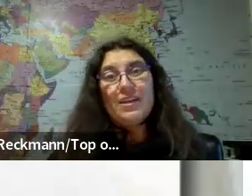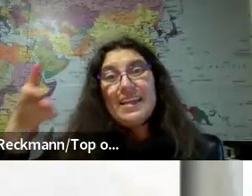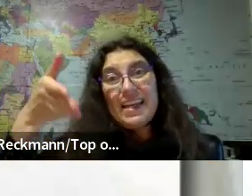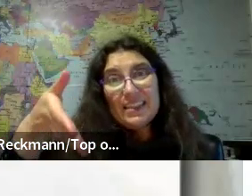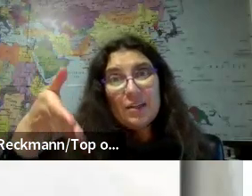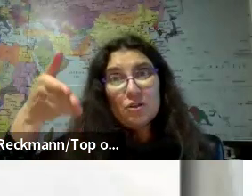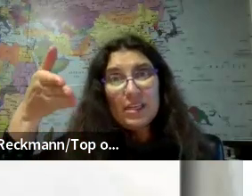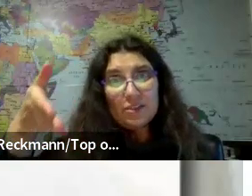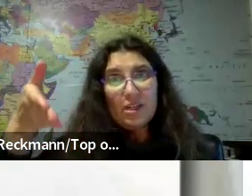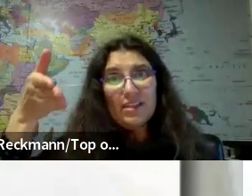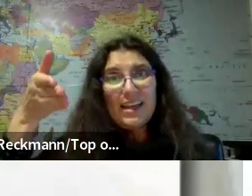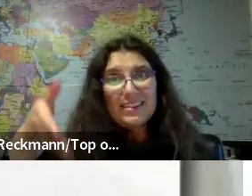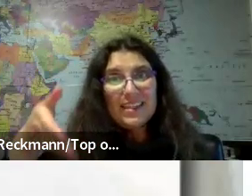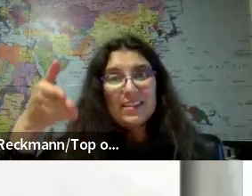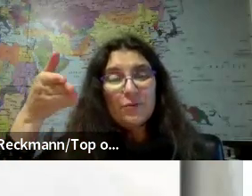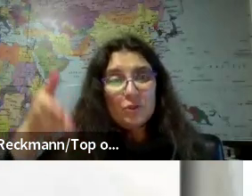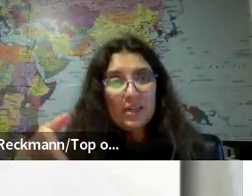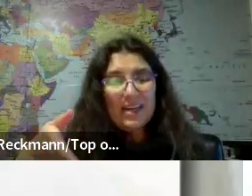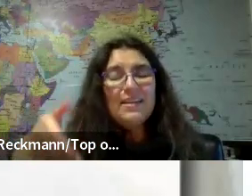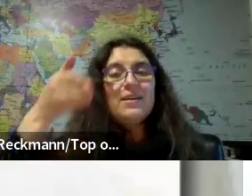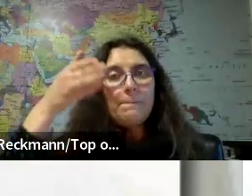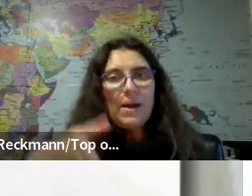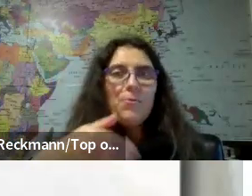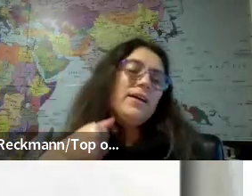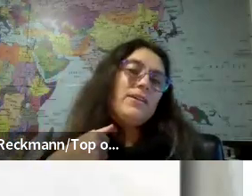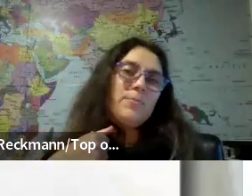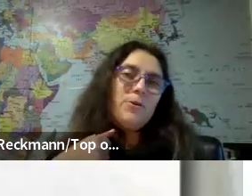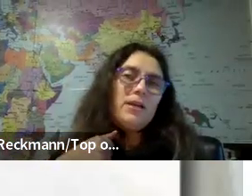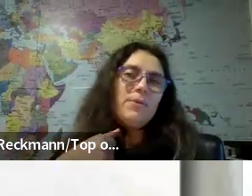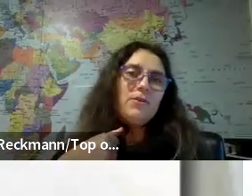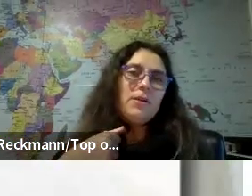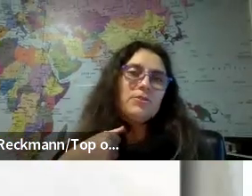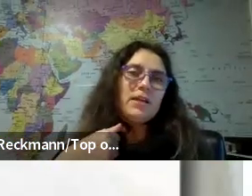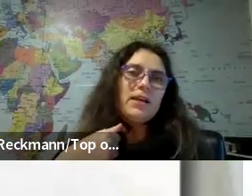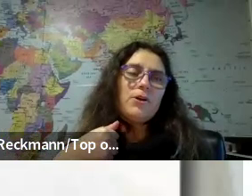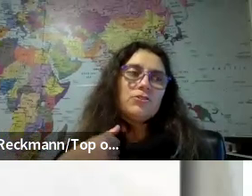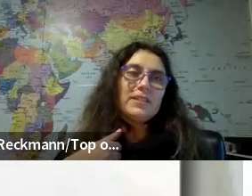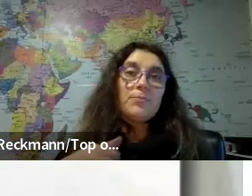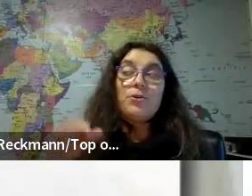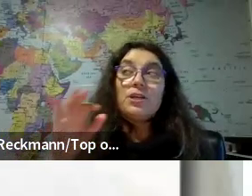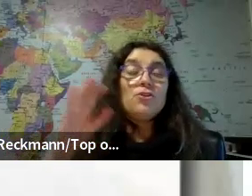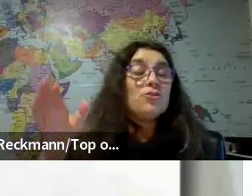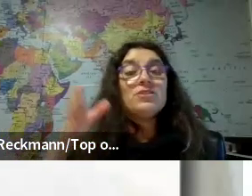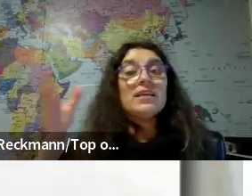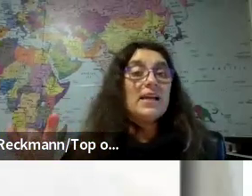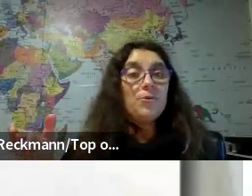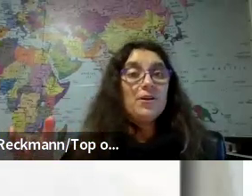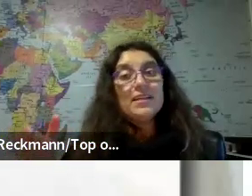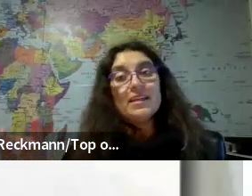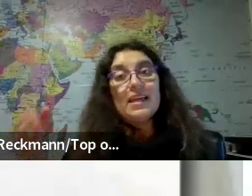trabajo, estas consideraciones de las exigencias funcionales, vamos a tener problemas con la persona que vamos a contratar, porque no consideramos